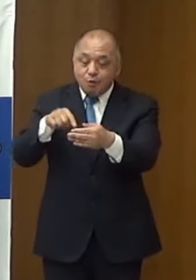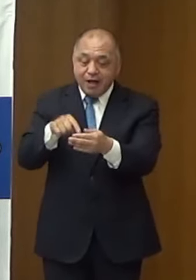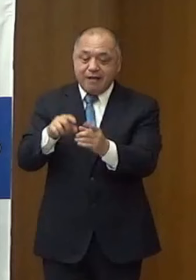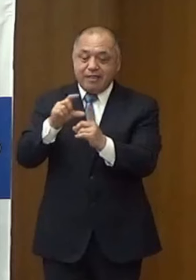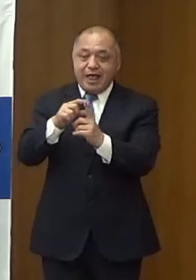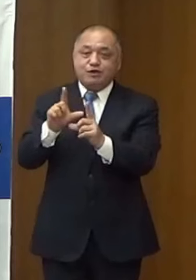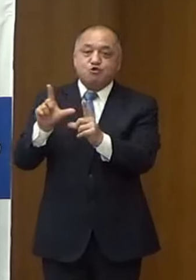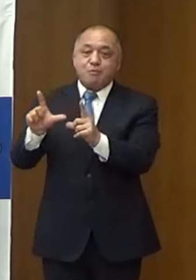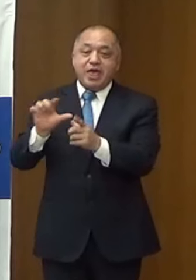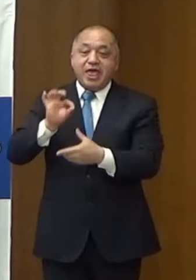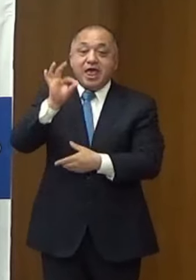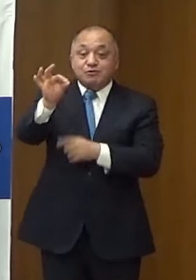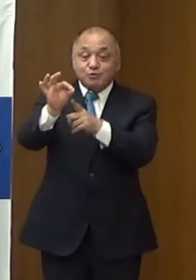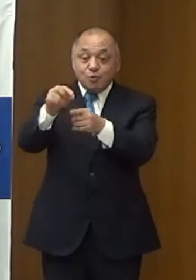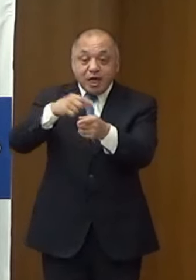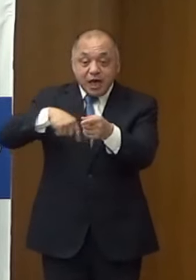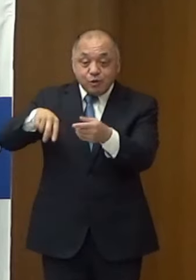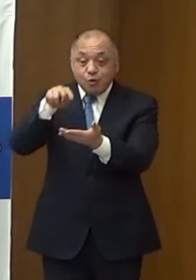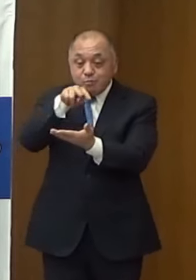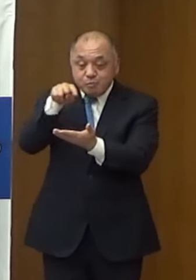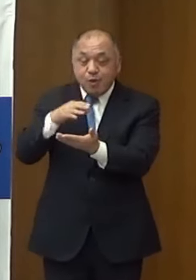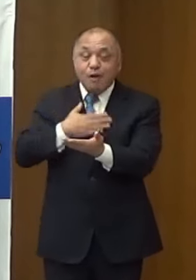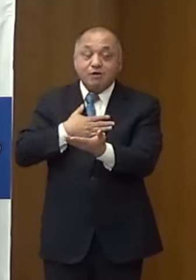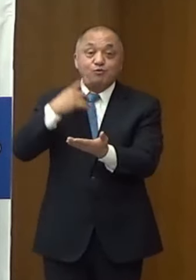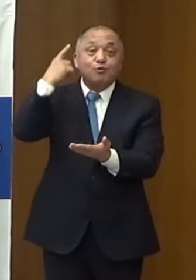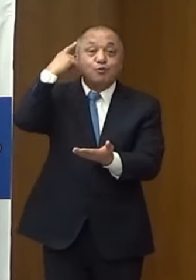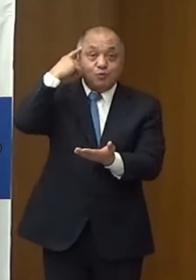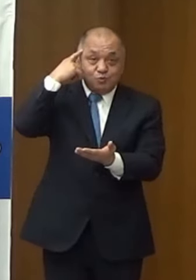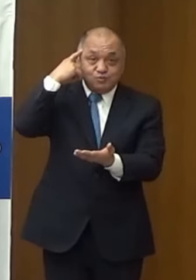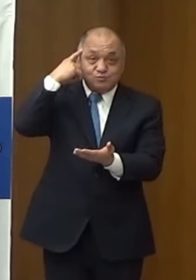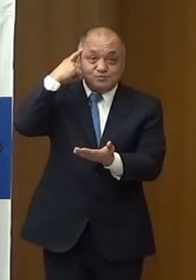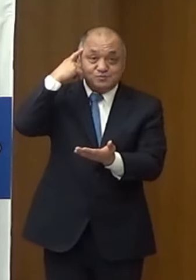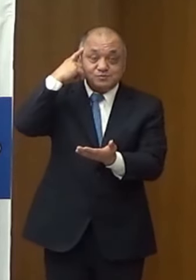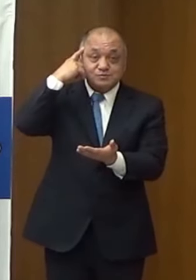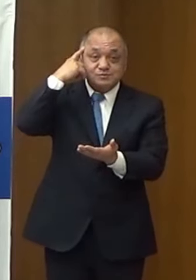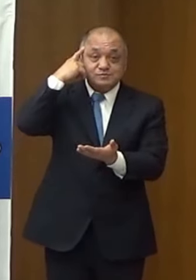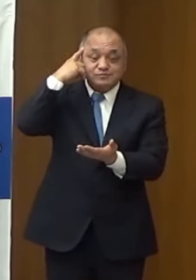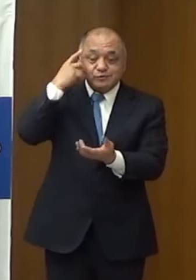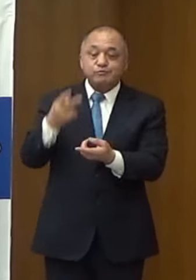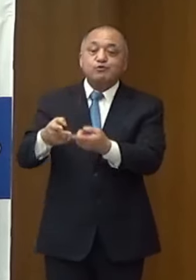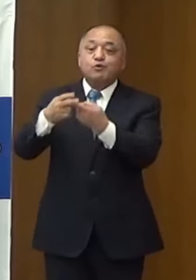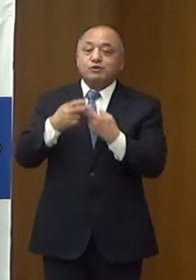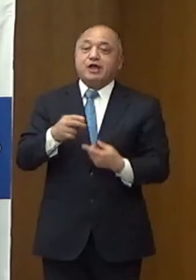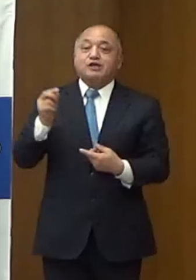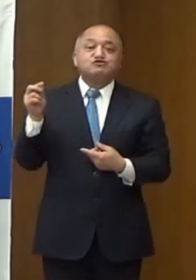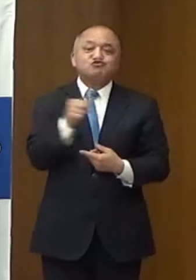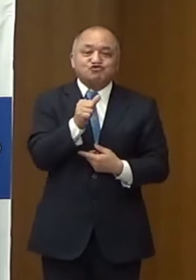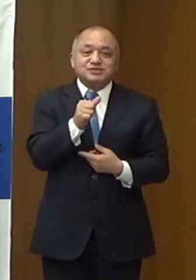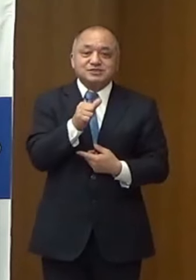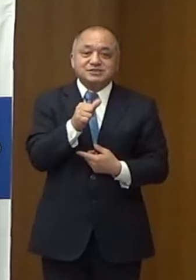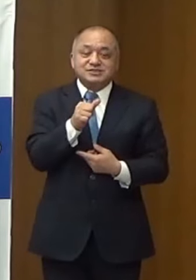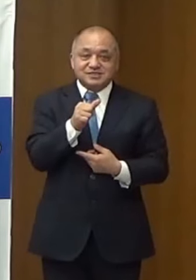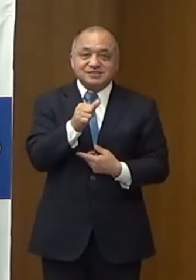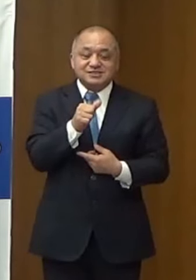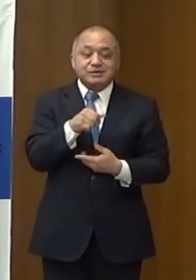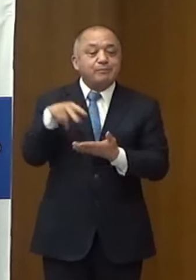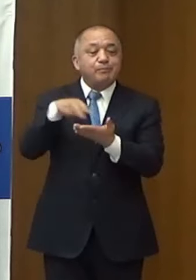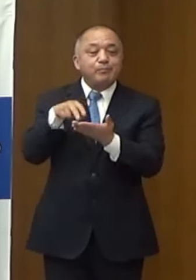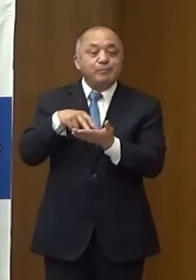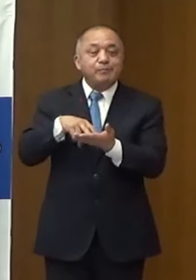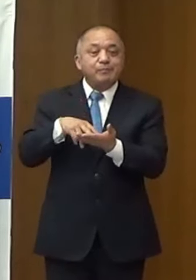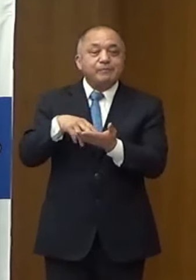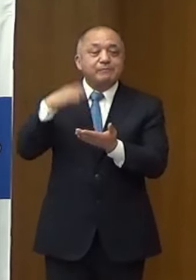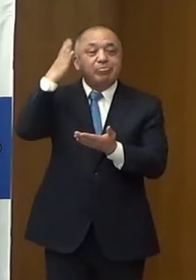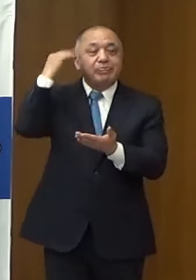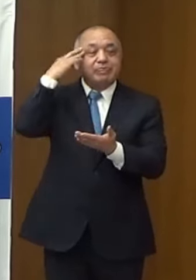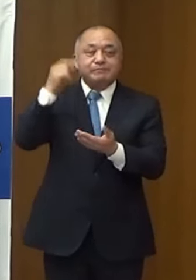、ご覧いただければ分かるとは思うんですけども、この届いてすぐに何も読まずに